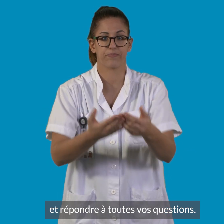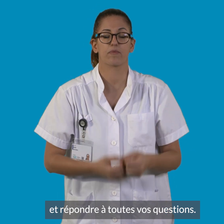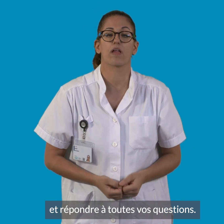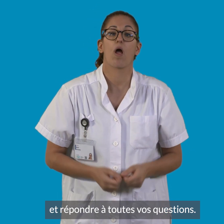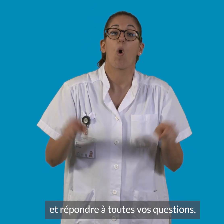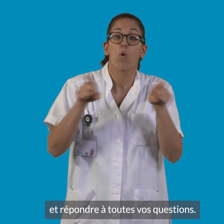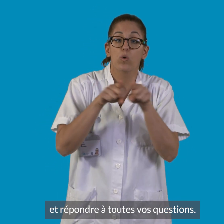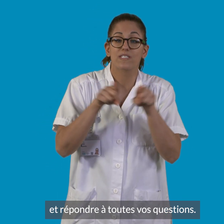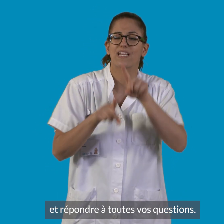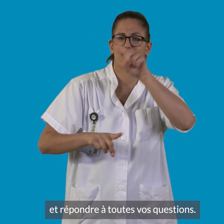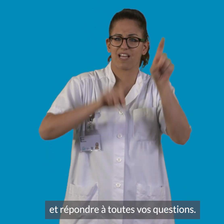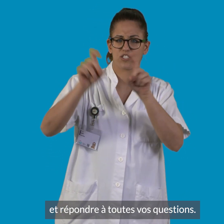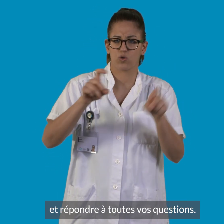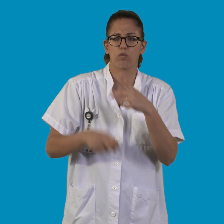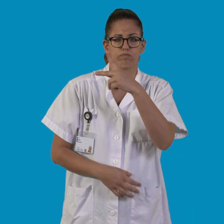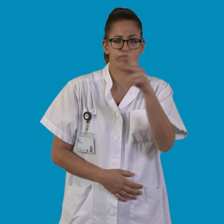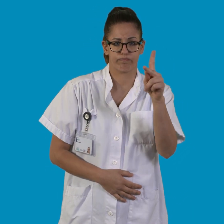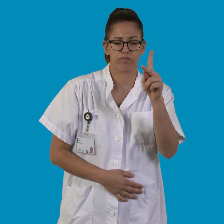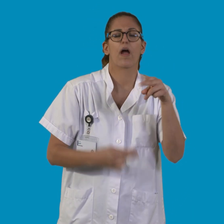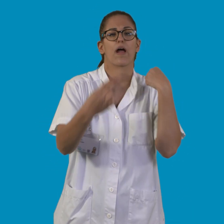à toutes vos questions.